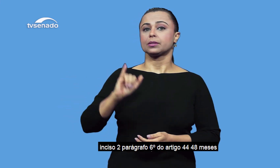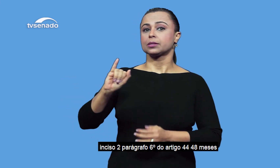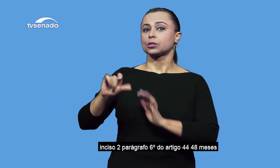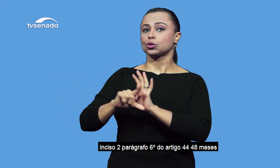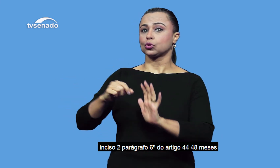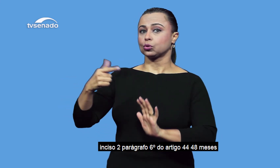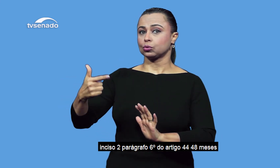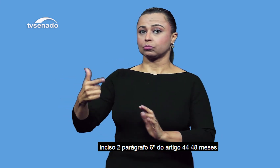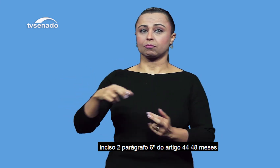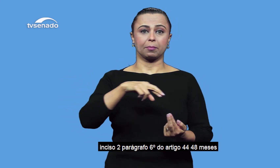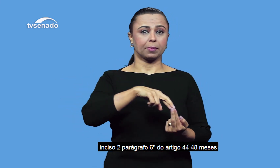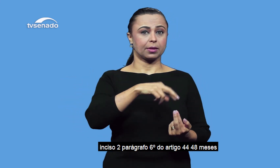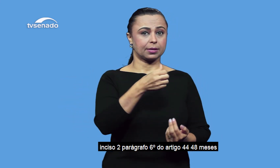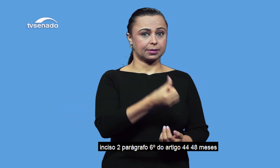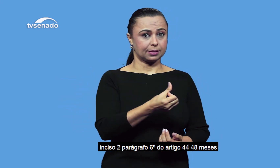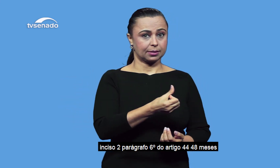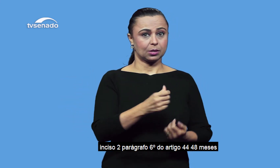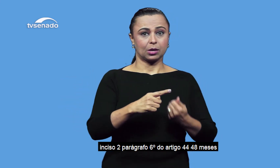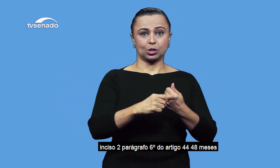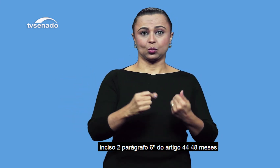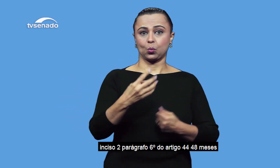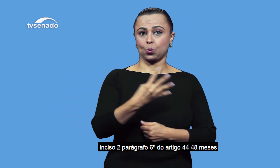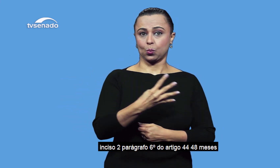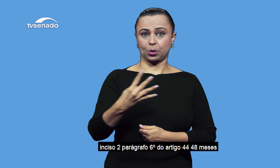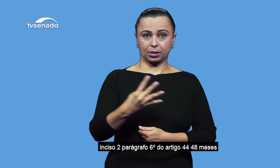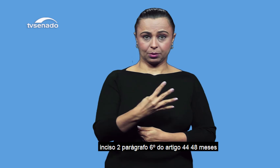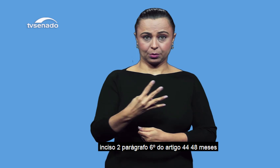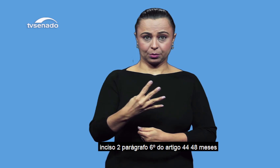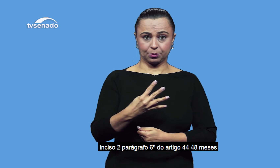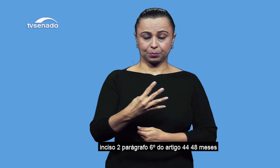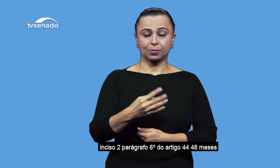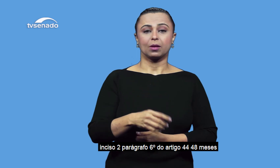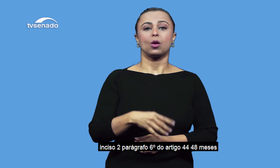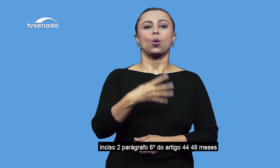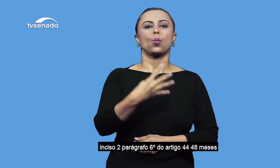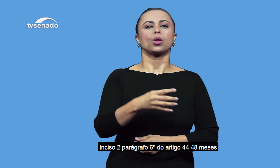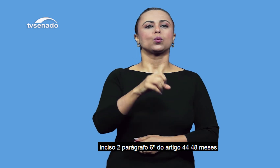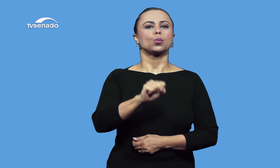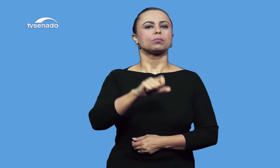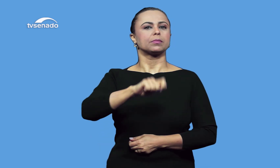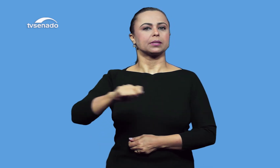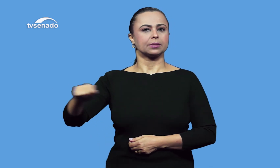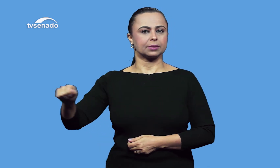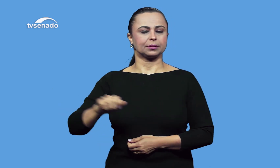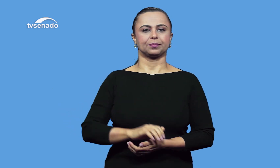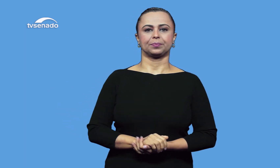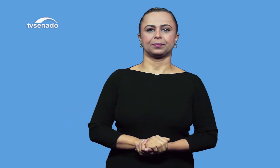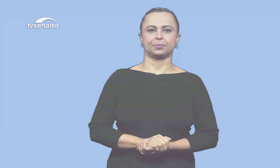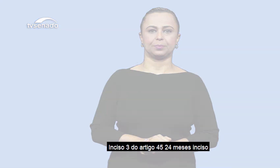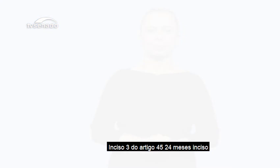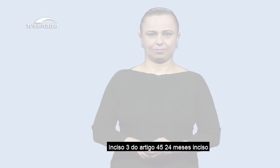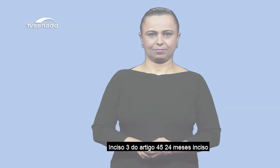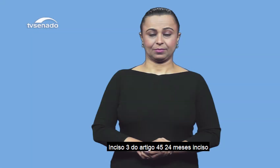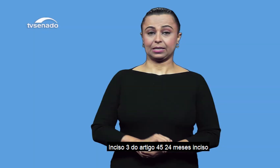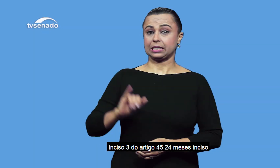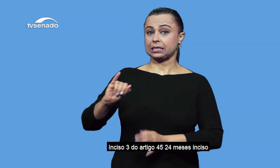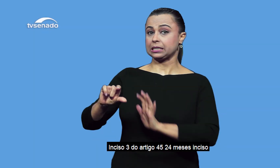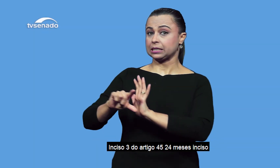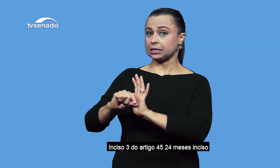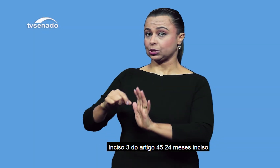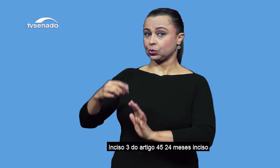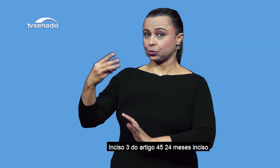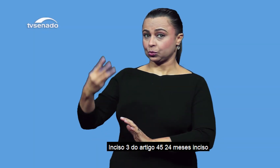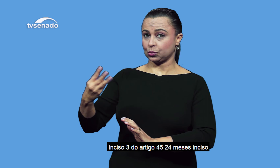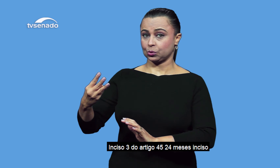parágrafo 6º do artigo 44 48 meses o inciso